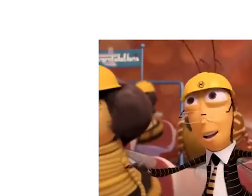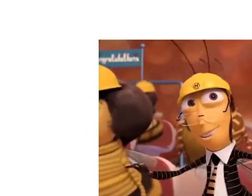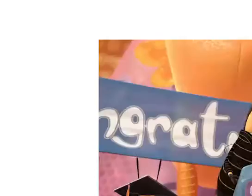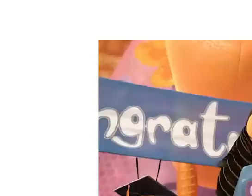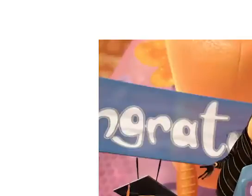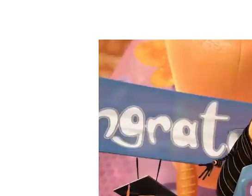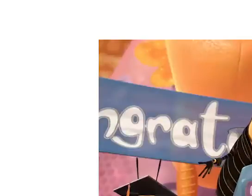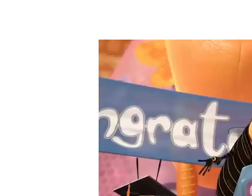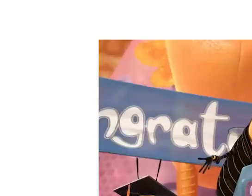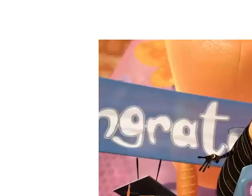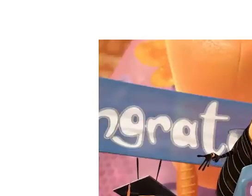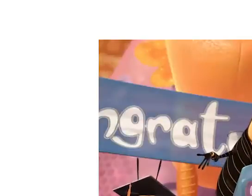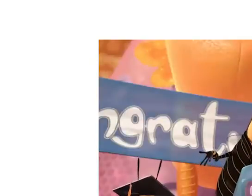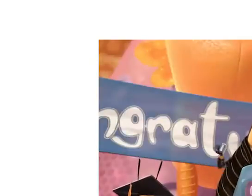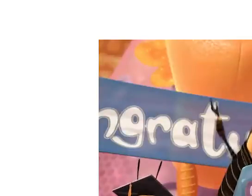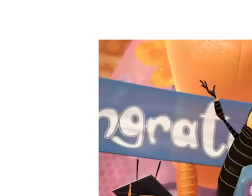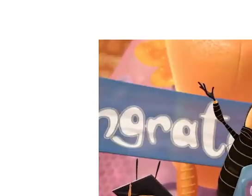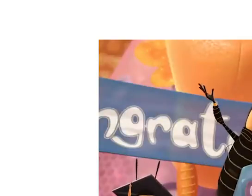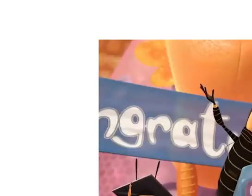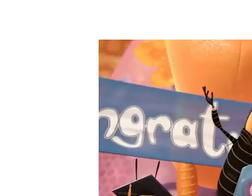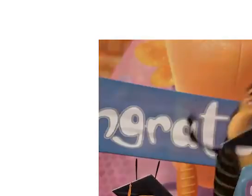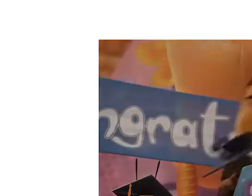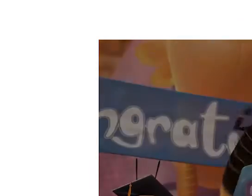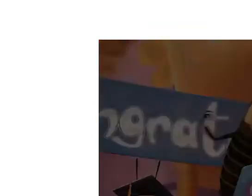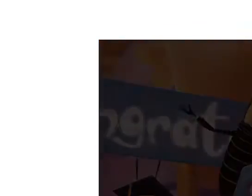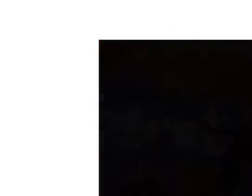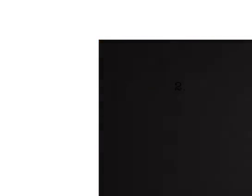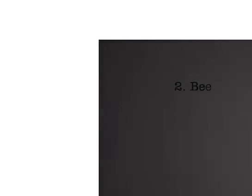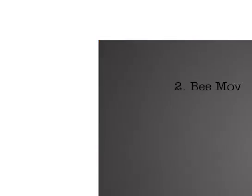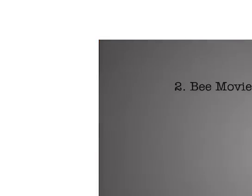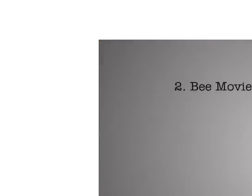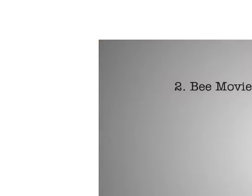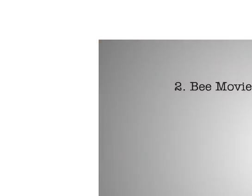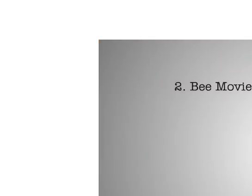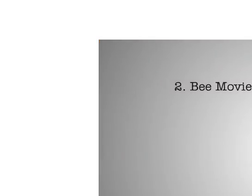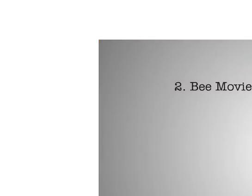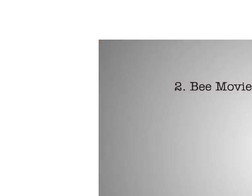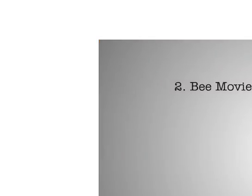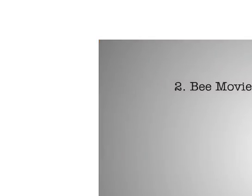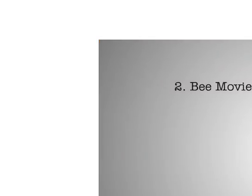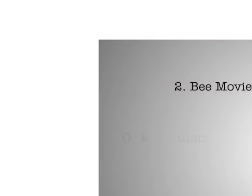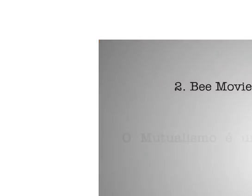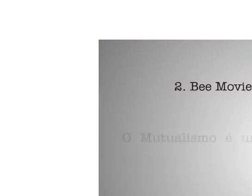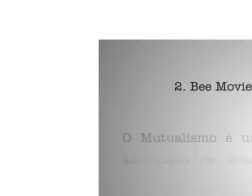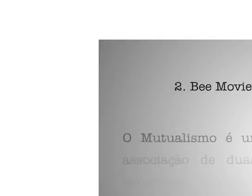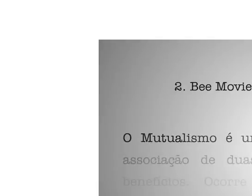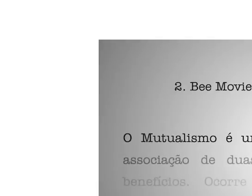E iniciamos suas carreiras nas Indústrias Melco.